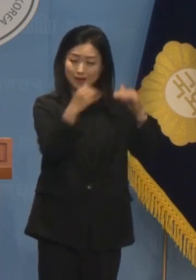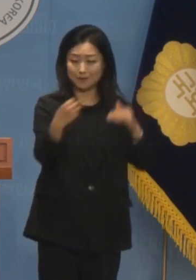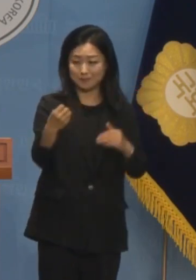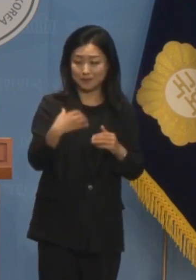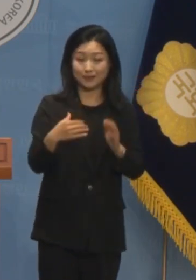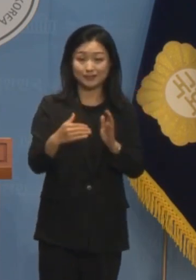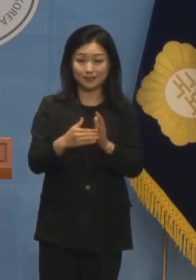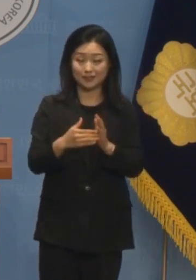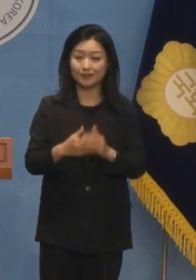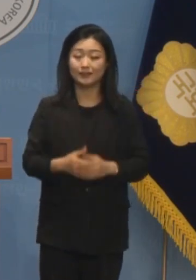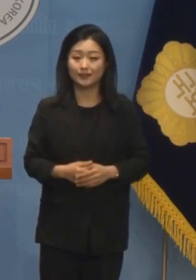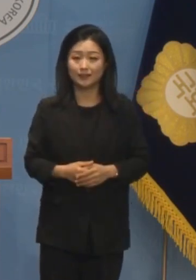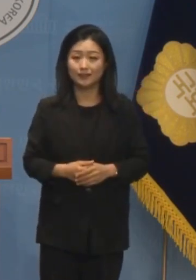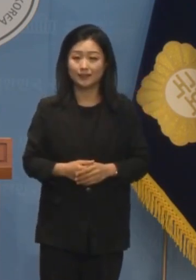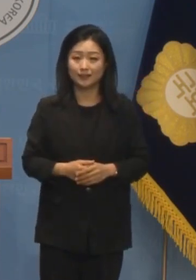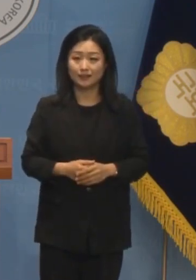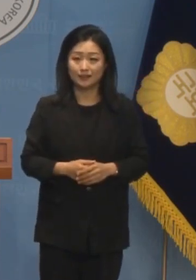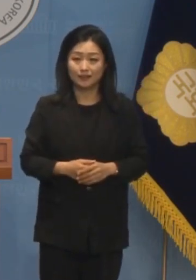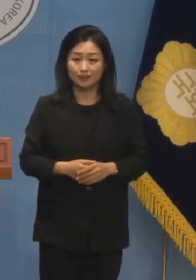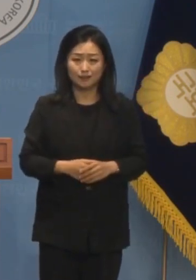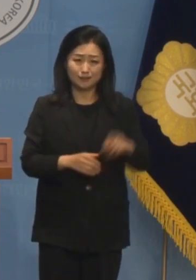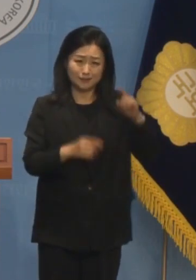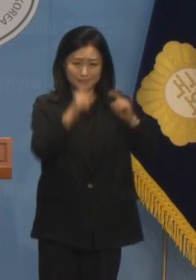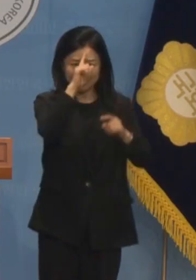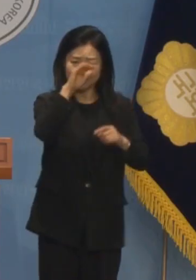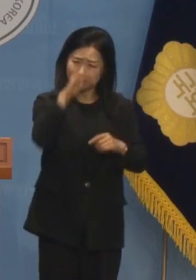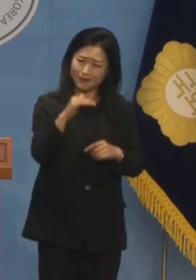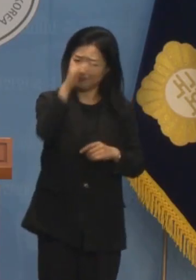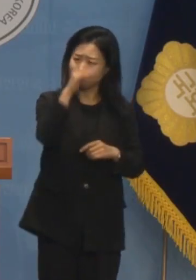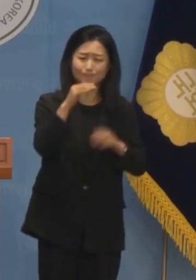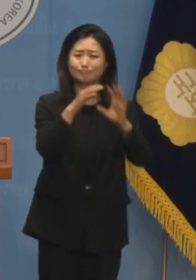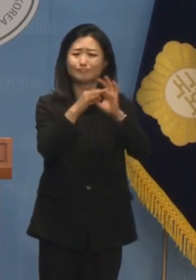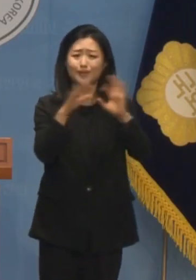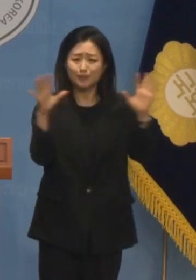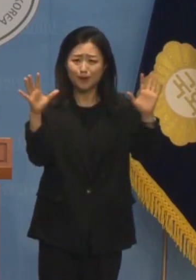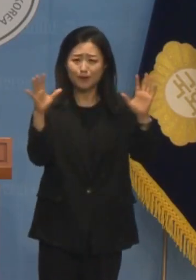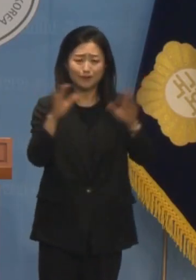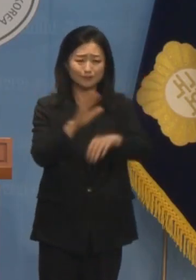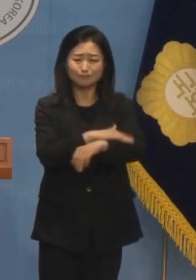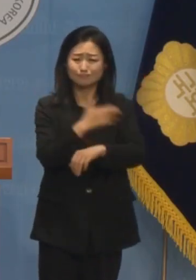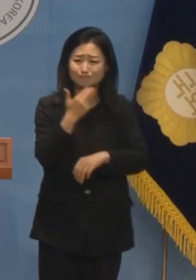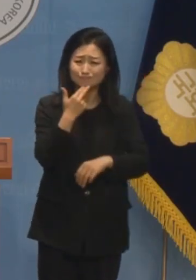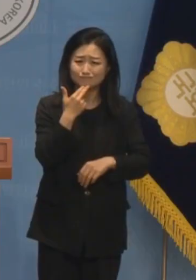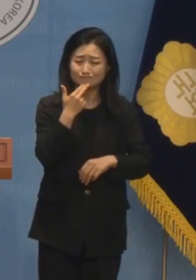하더라고요. 키가 작을 수도 있고 클 수도 있죠. 그게 무슨 잘못입니까?